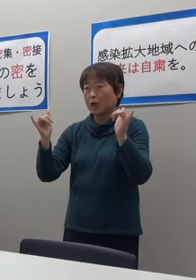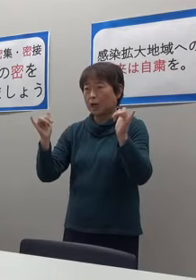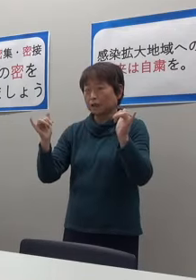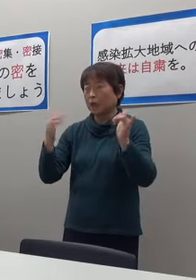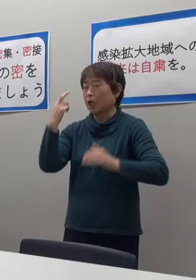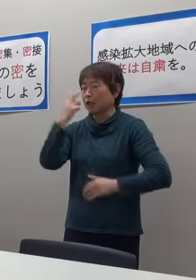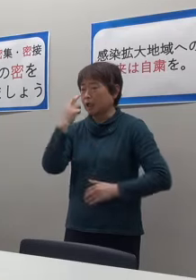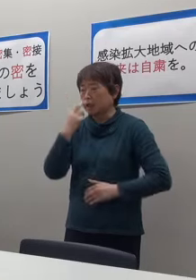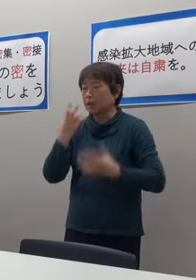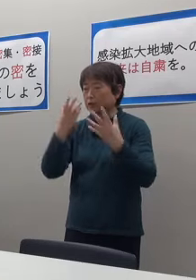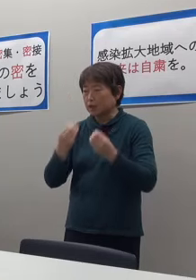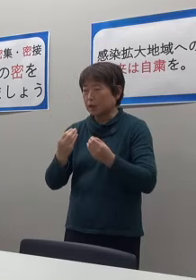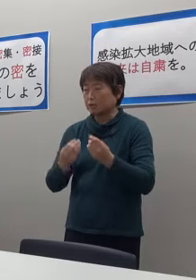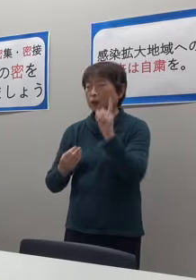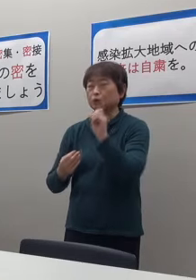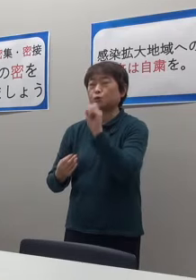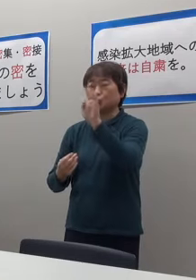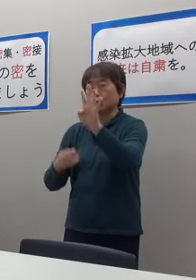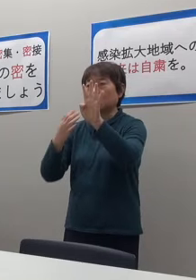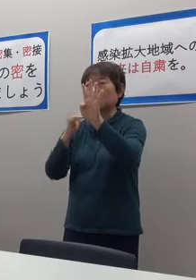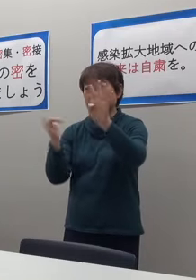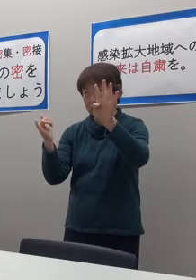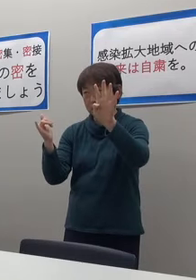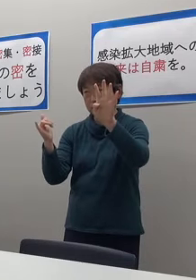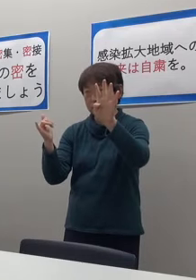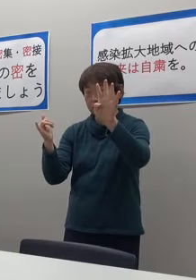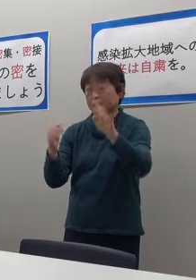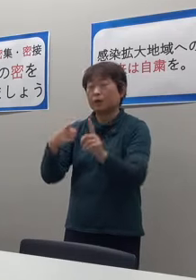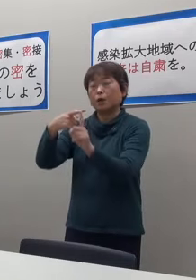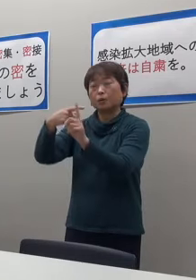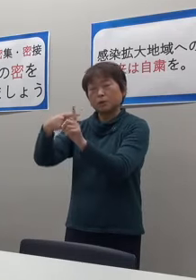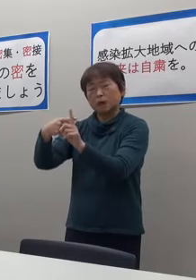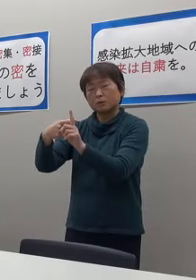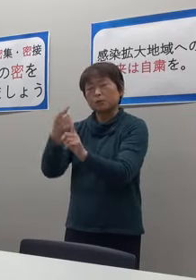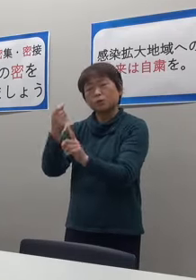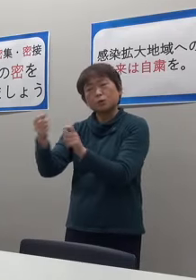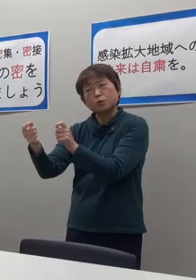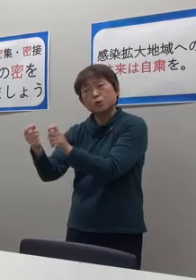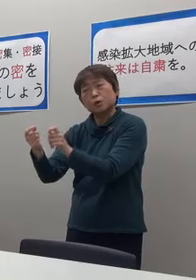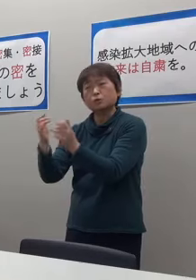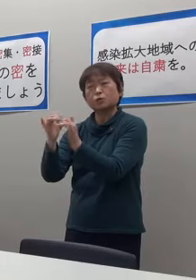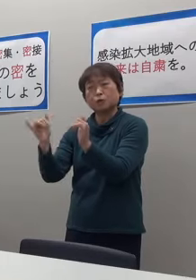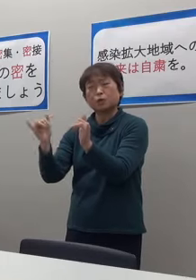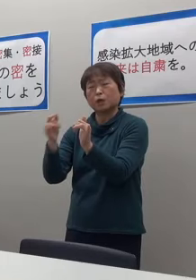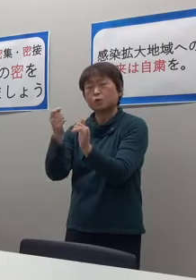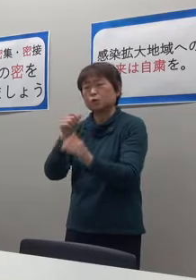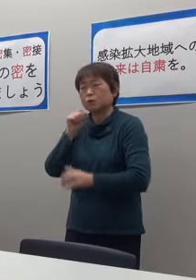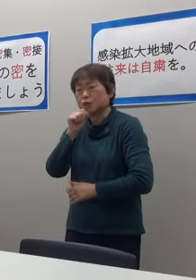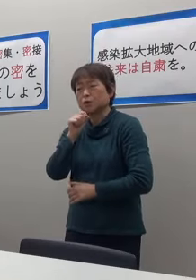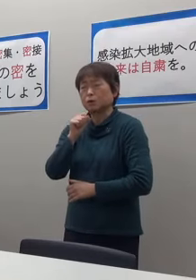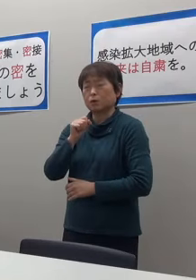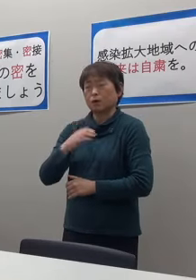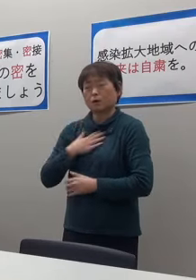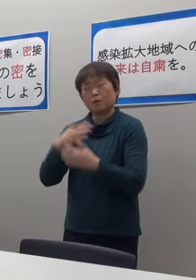したのは14ということになります。でプラス有症状の方でちょっと気になったので、やはりそのやるべきや